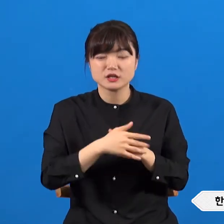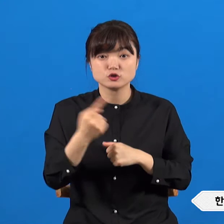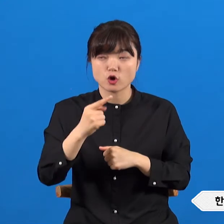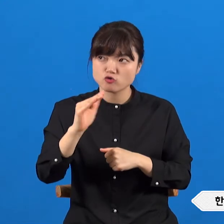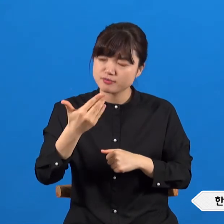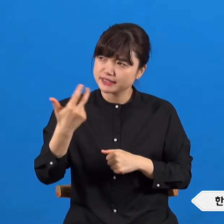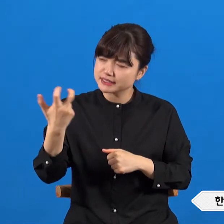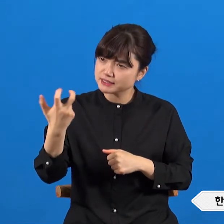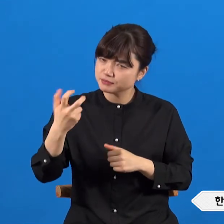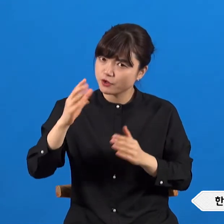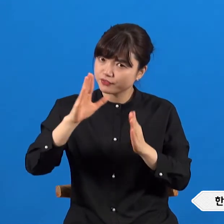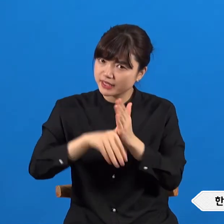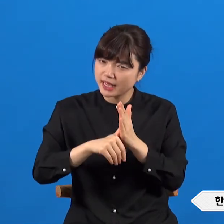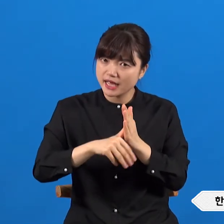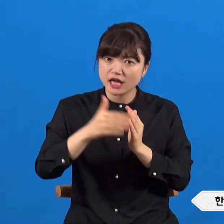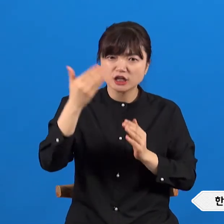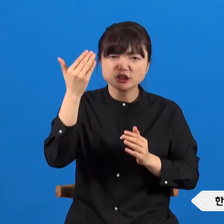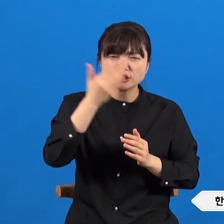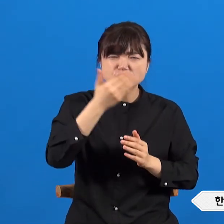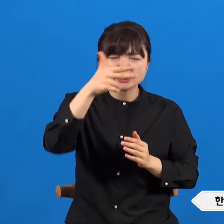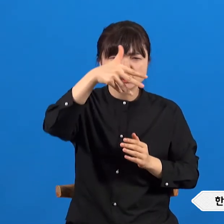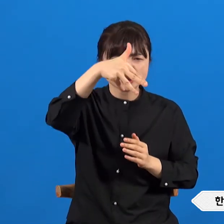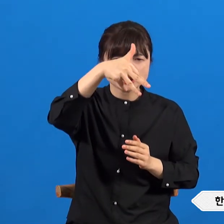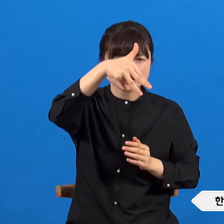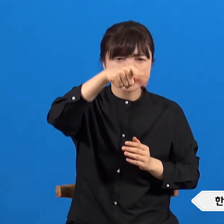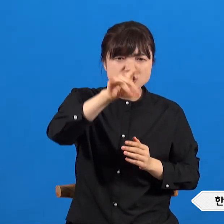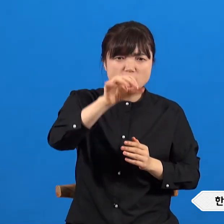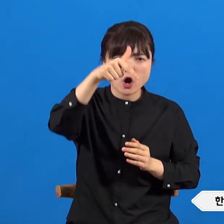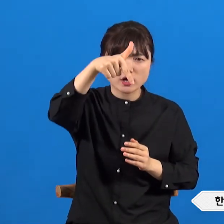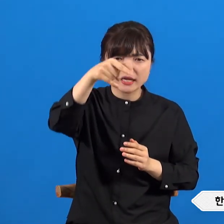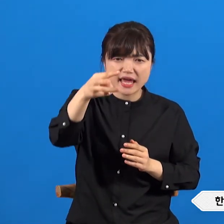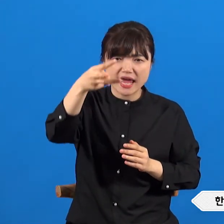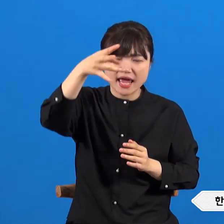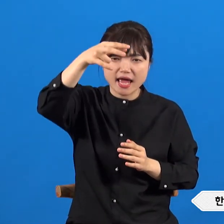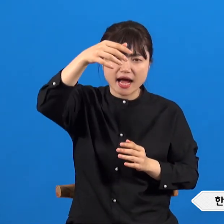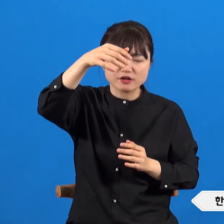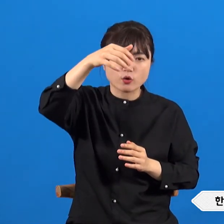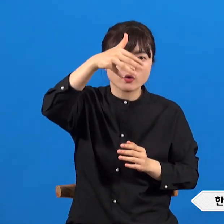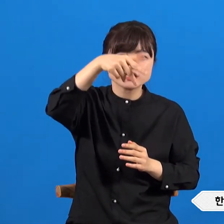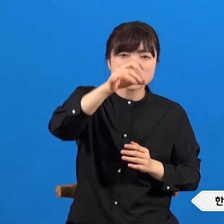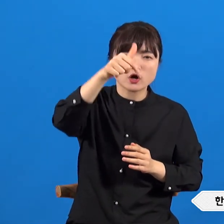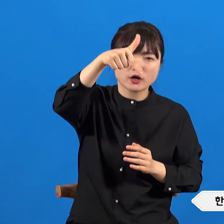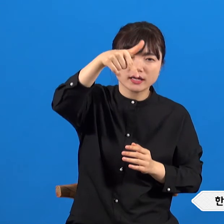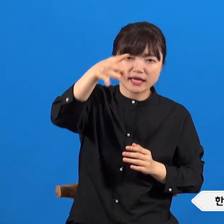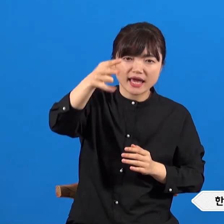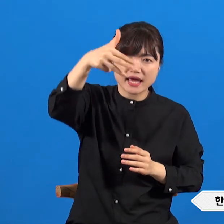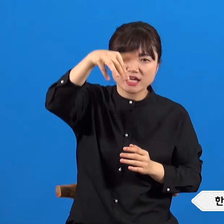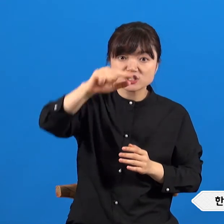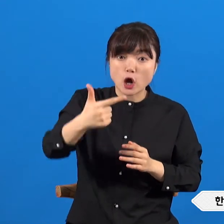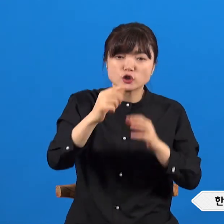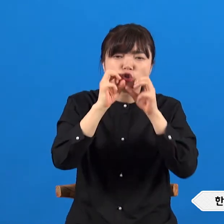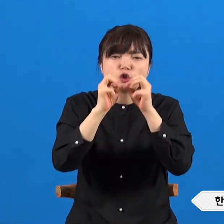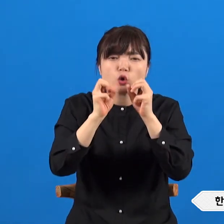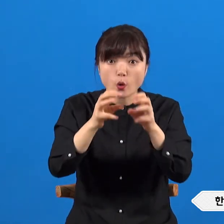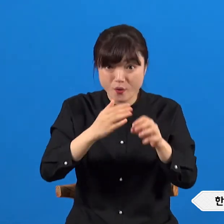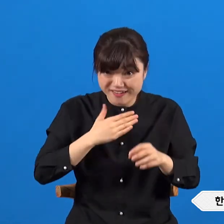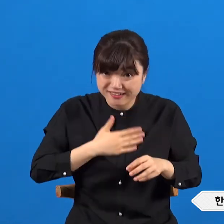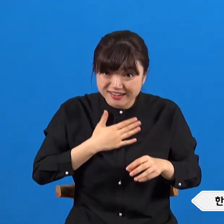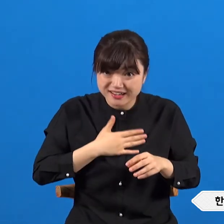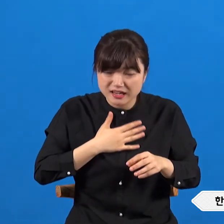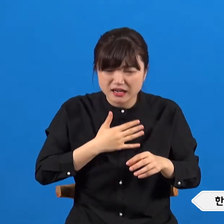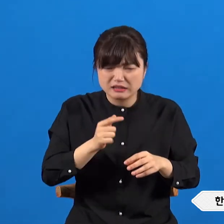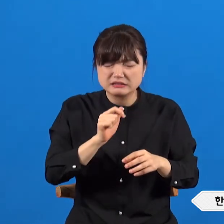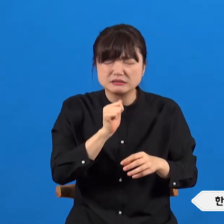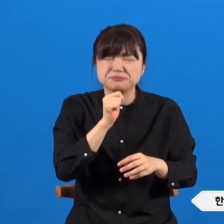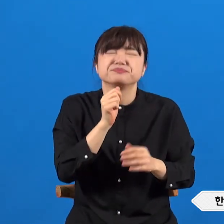1970년대에 청계천 그 선교는 한국 기독교 역사상 빈민선교의 아주